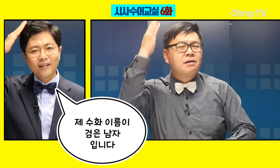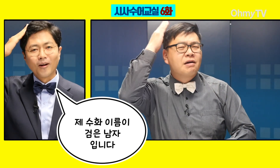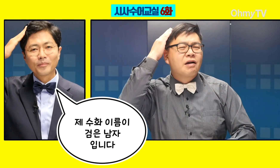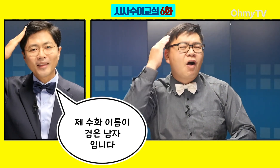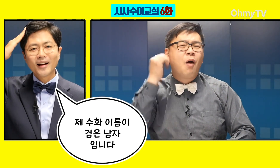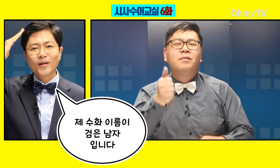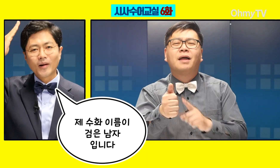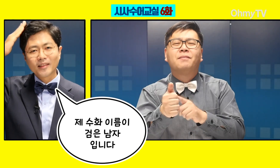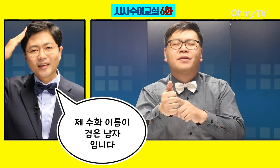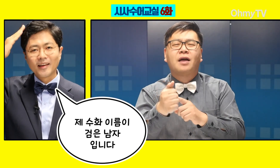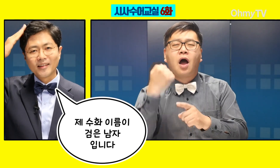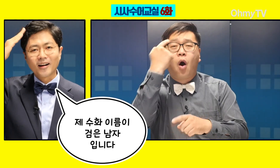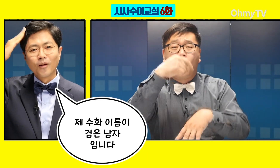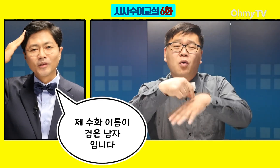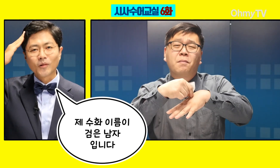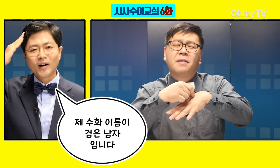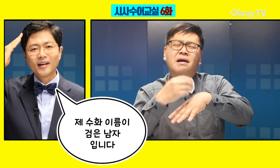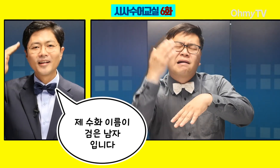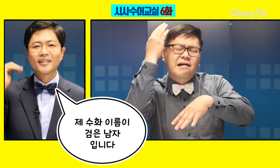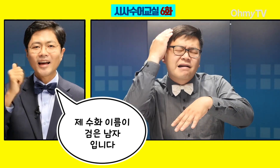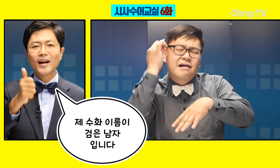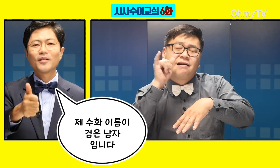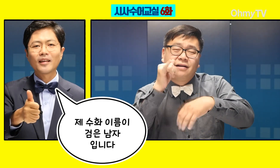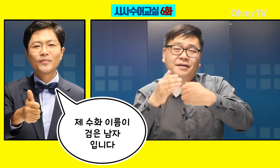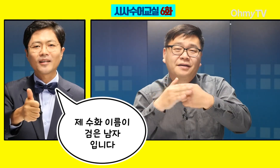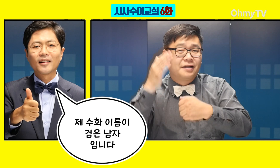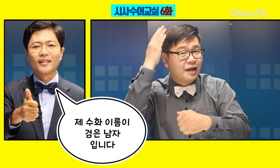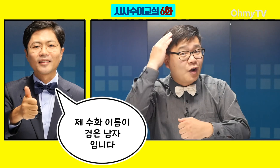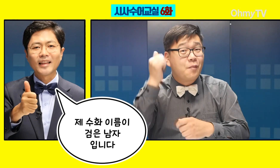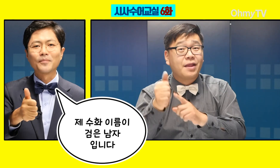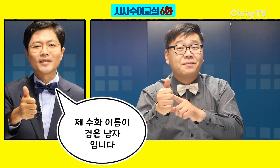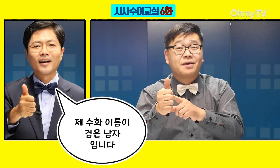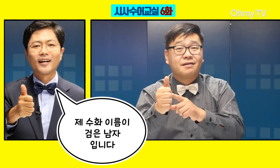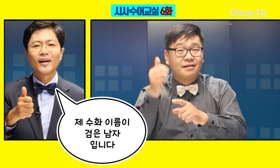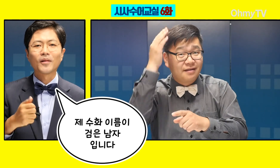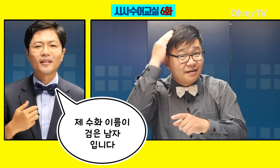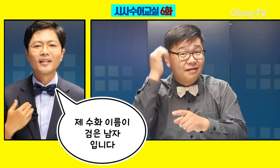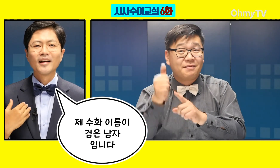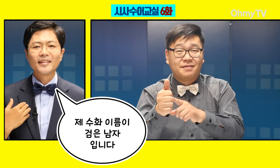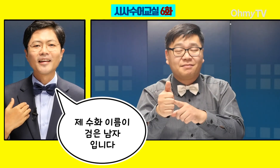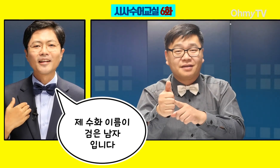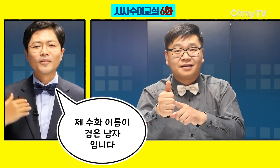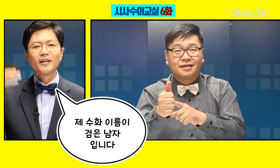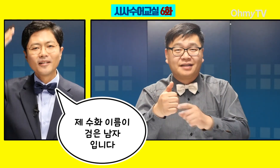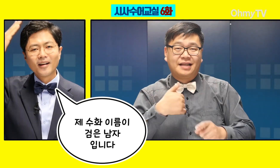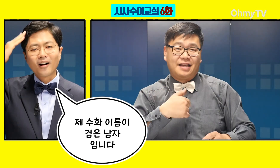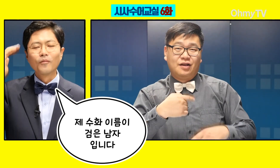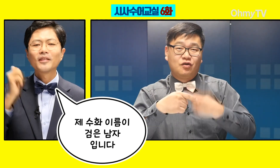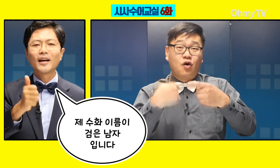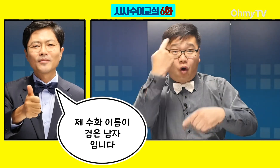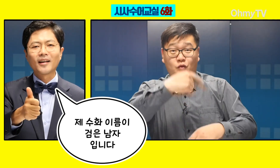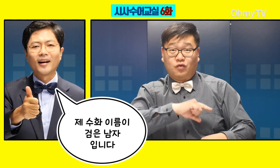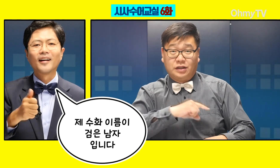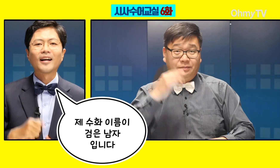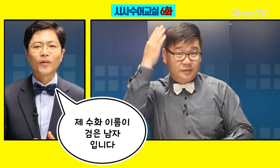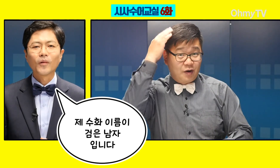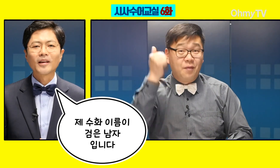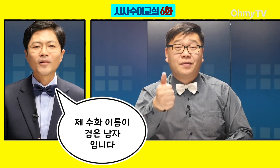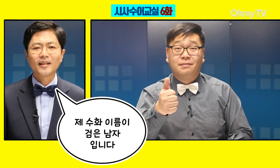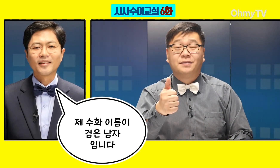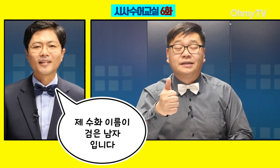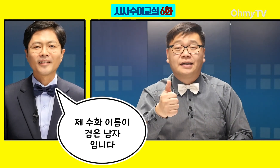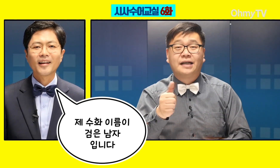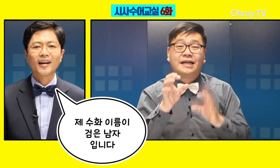그래서 검다라고 할 때 이 검은과 사람을 상징하는 남자라고 해서 제 이름을 검은